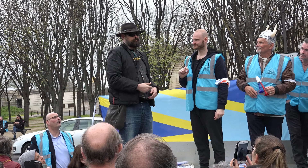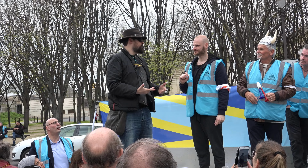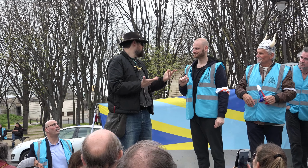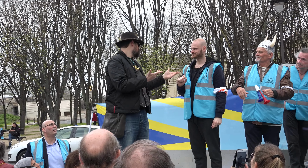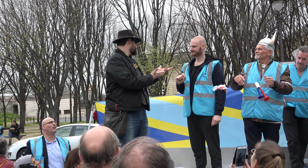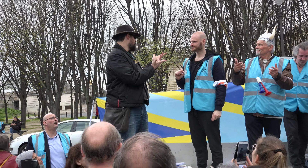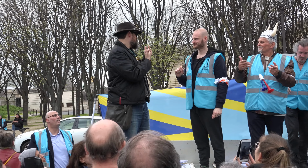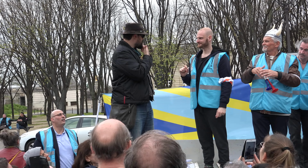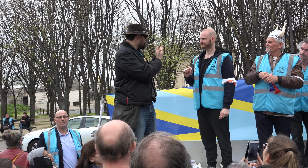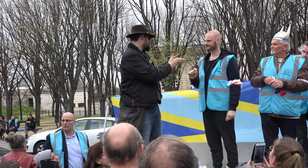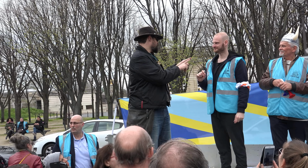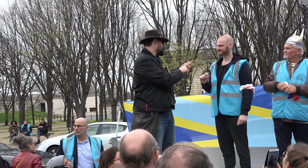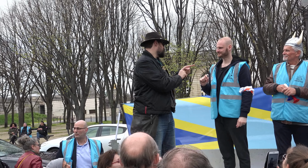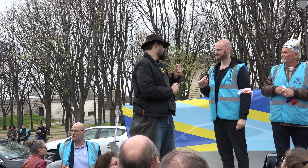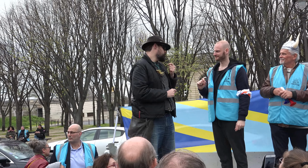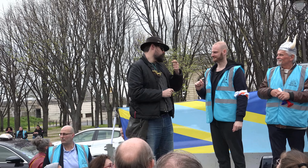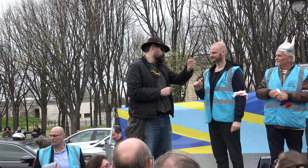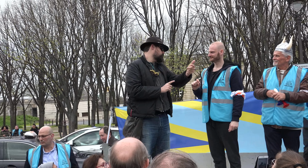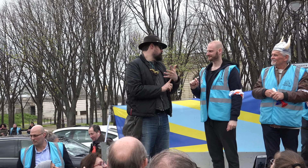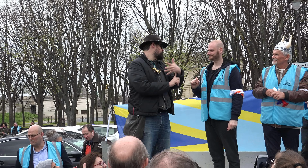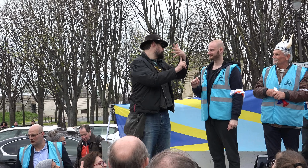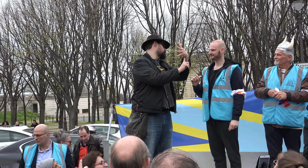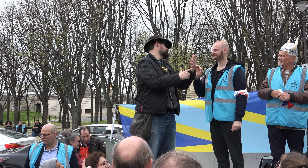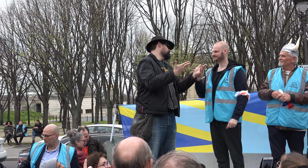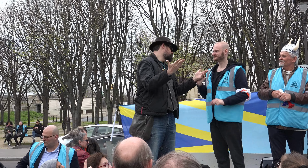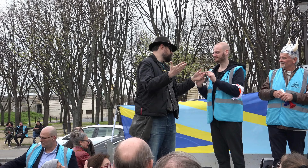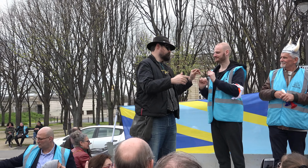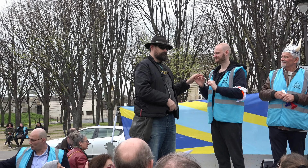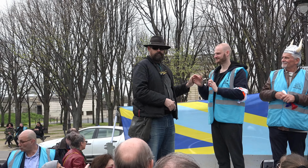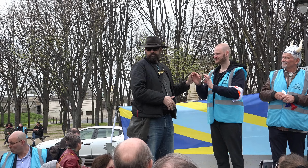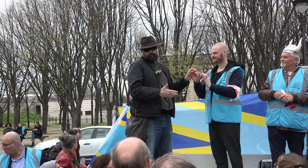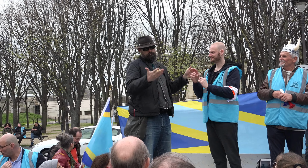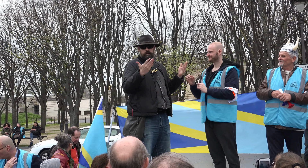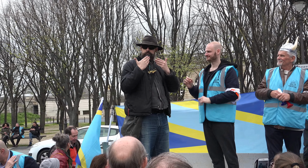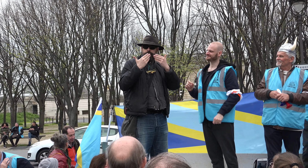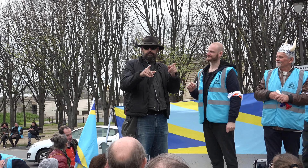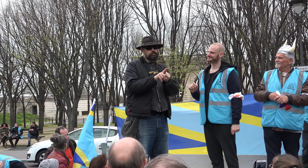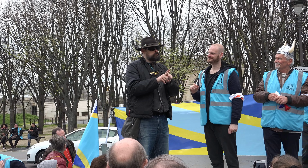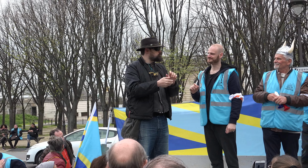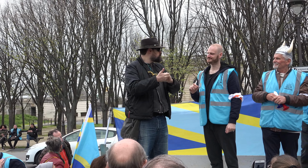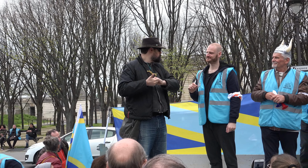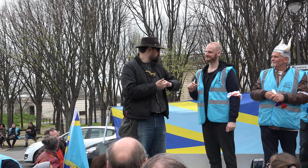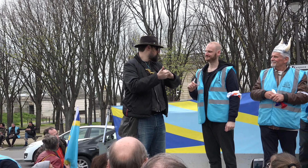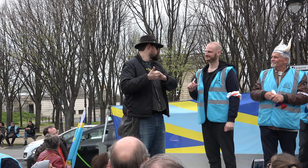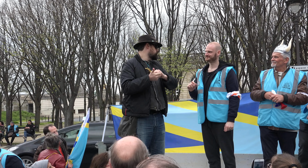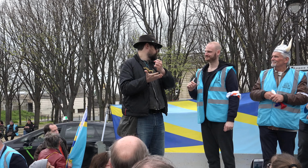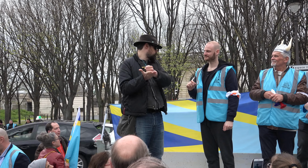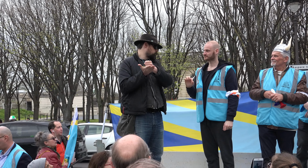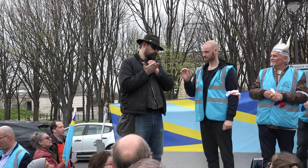Et merci également d'utiliser ce drapeau et de présenter ce drapeau qui représente la